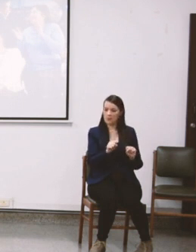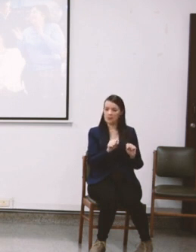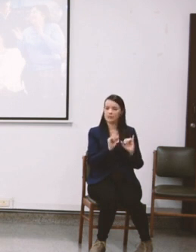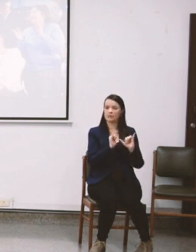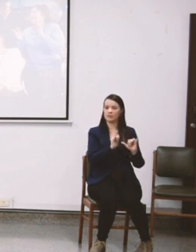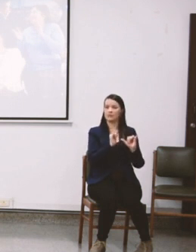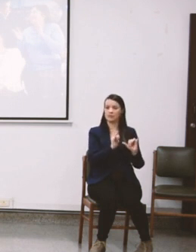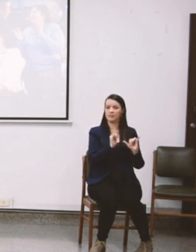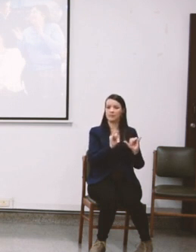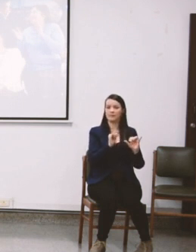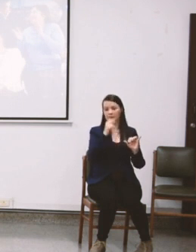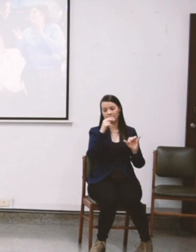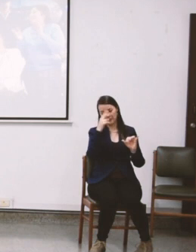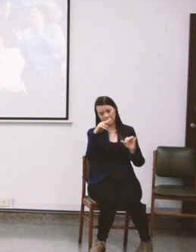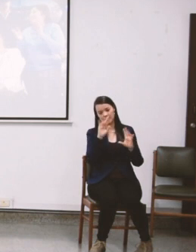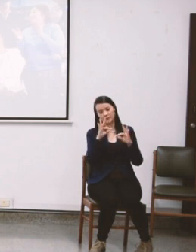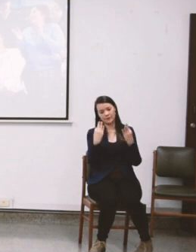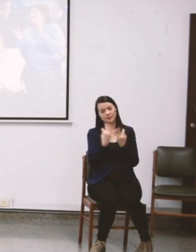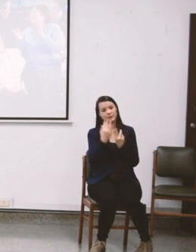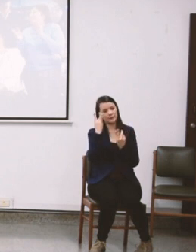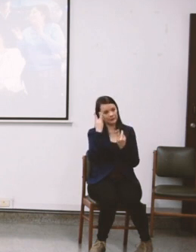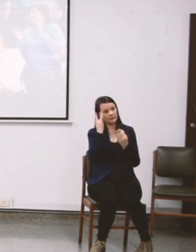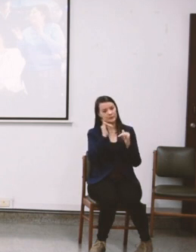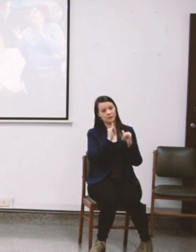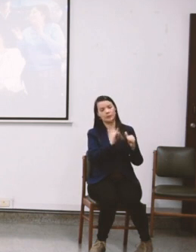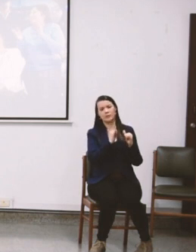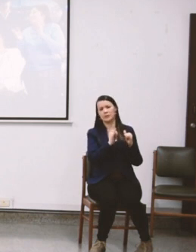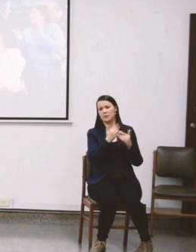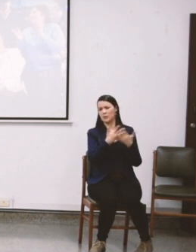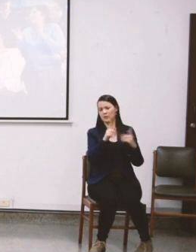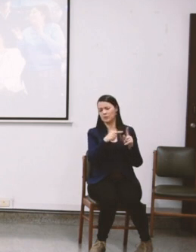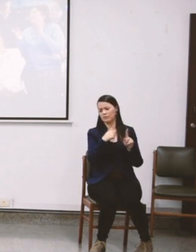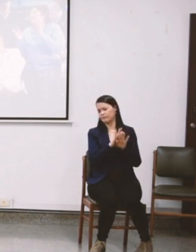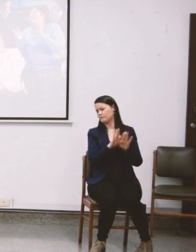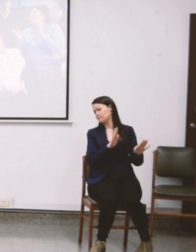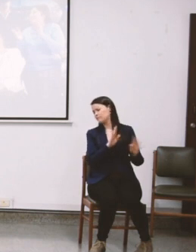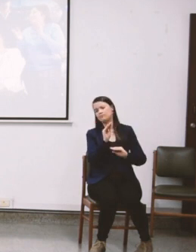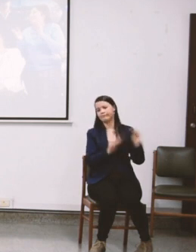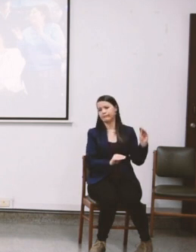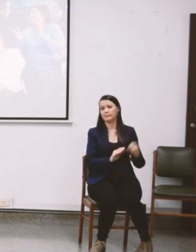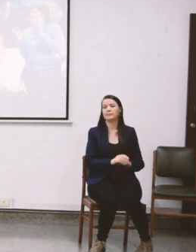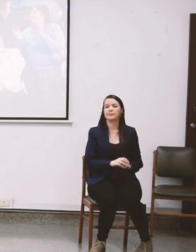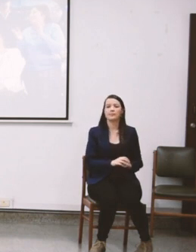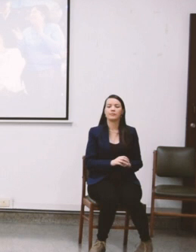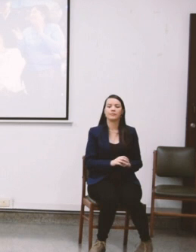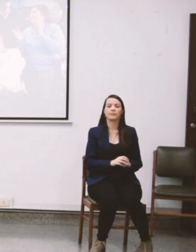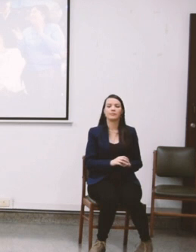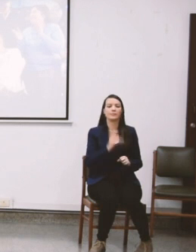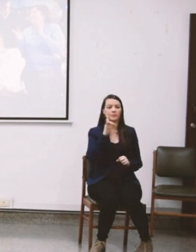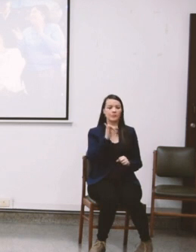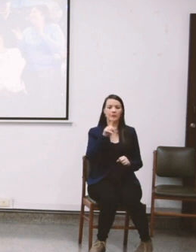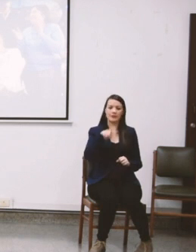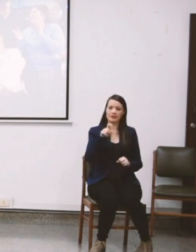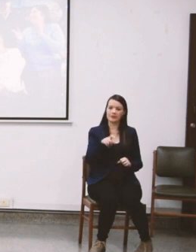compartir, o sea, tener un familiar, un hijo con síndrome de Down, pero que hay muchas de las cuales tomo distancia, ¿no? Creo que habría que